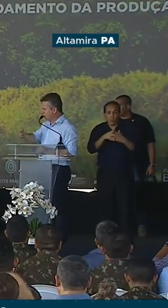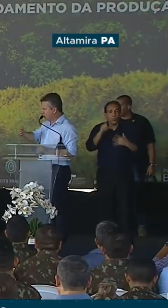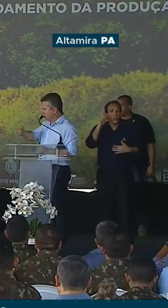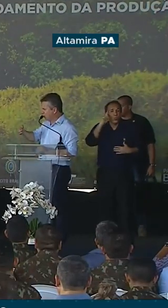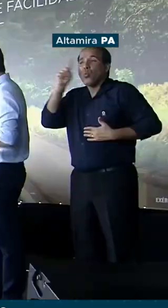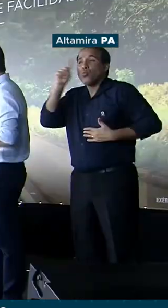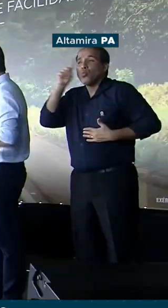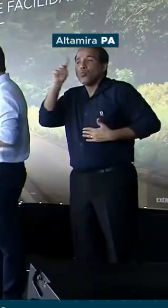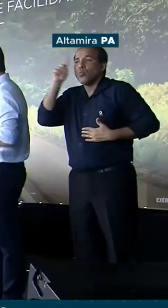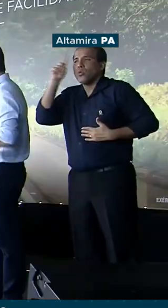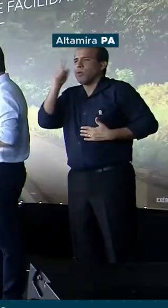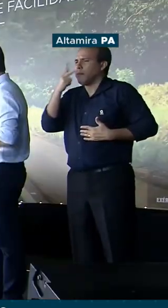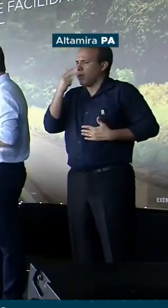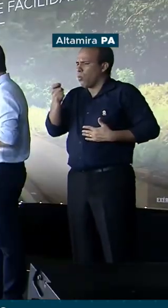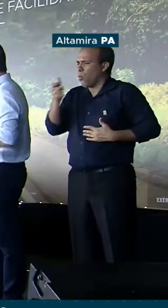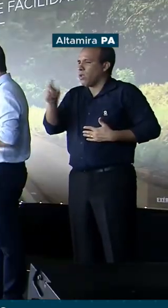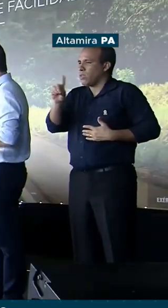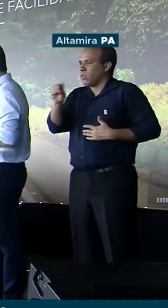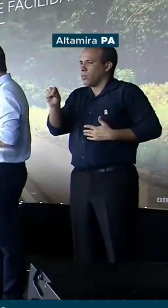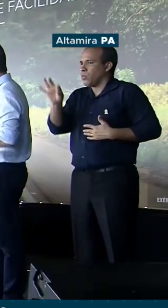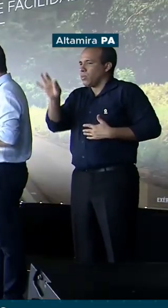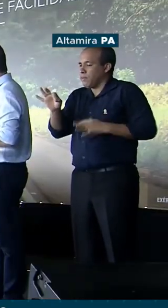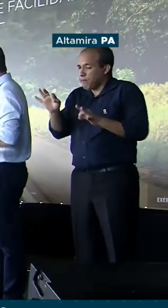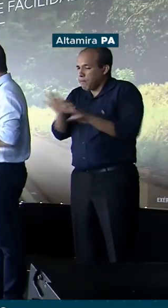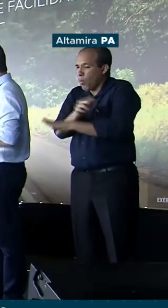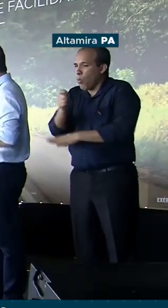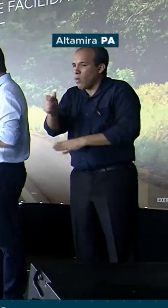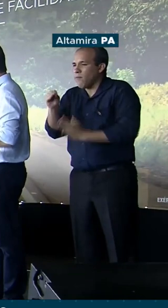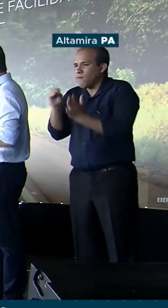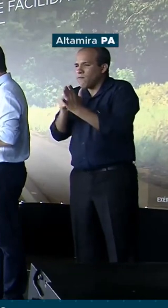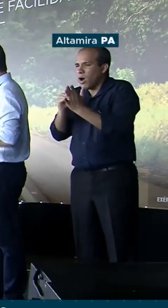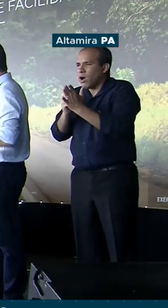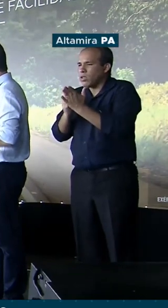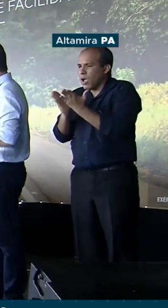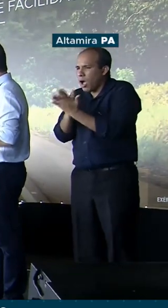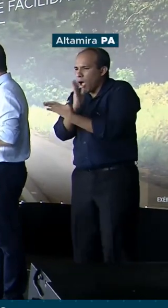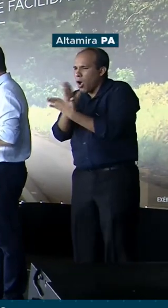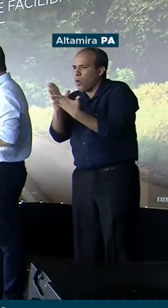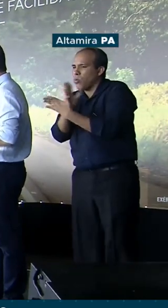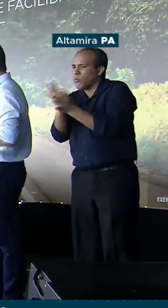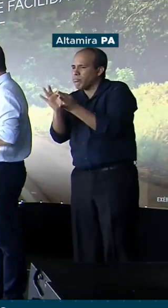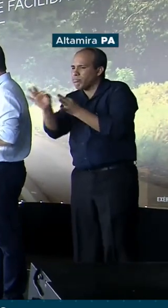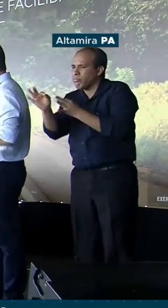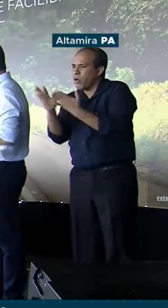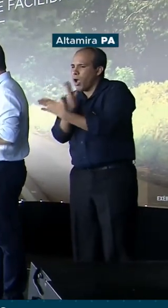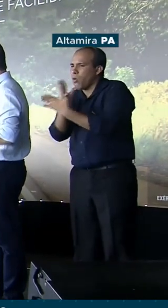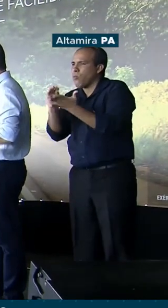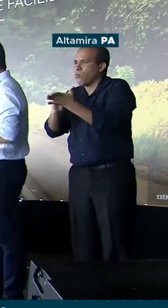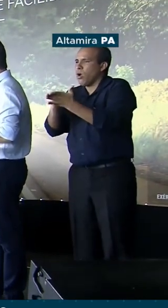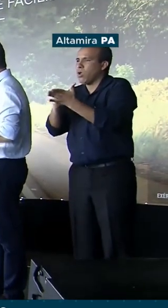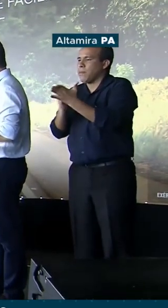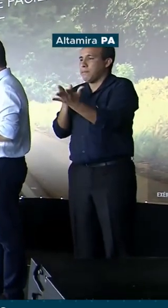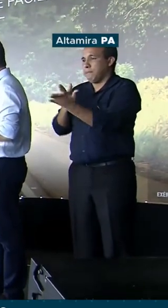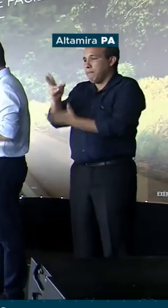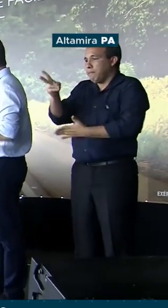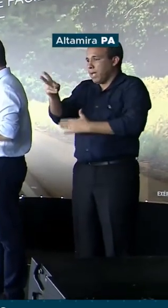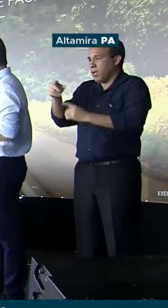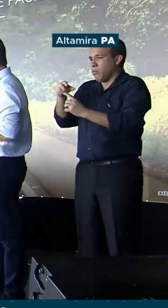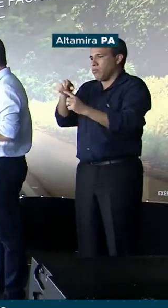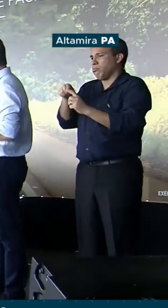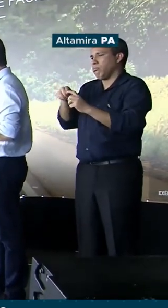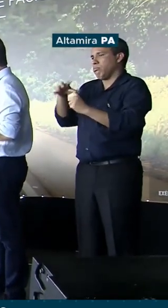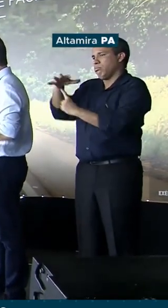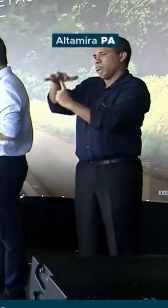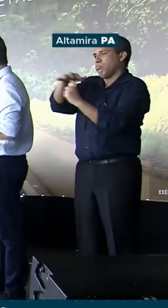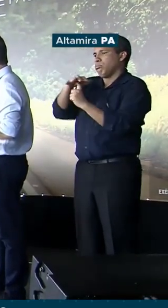está praticamente 100% asfaltada, a não ser em pouco mais de 100 quilômetros que atravessa uma reserva indígena que foi criada há